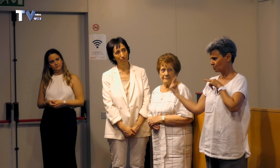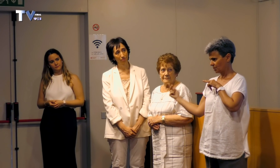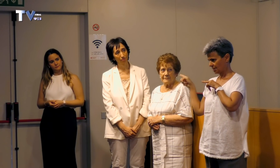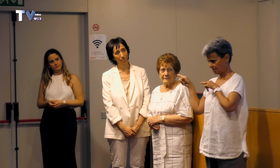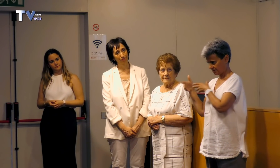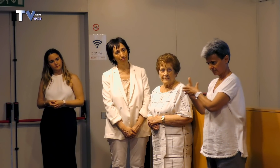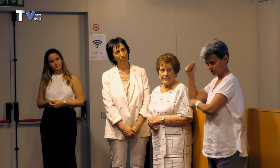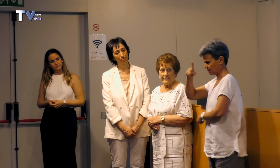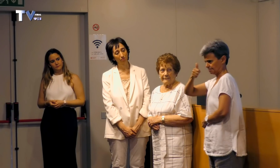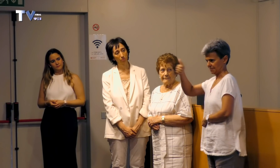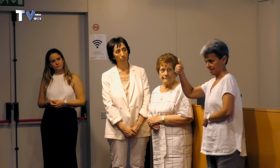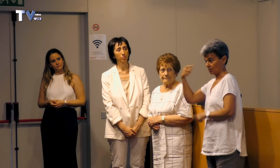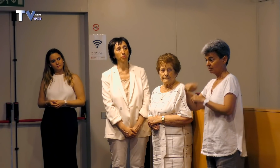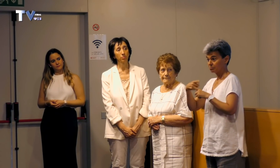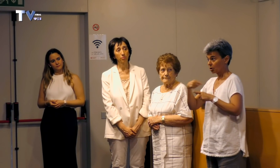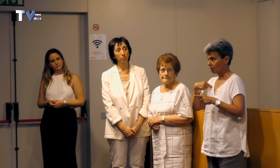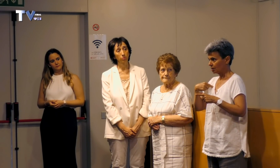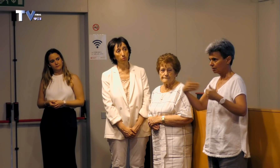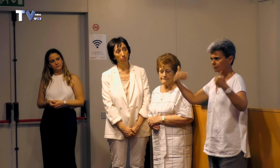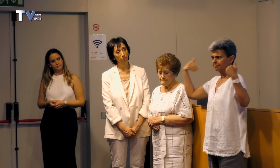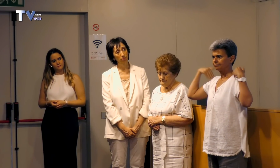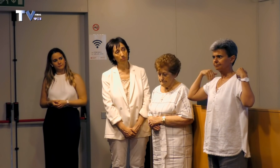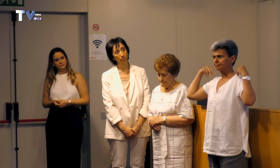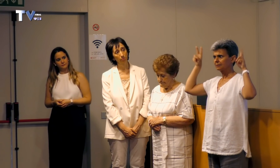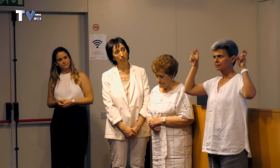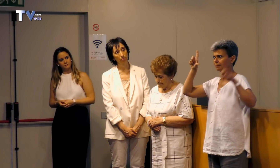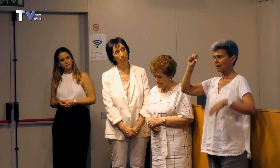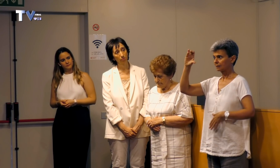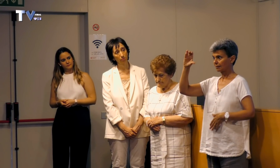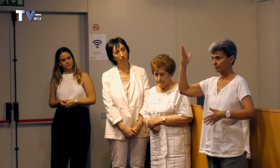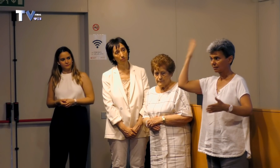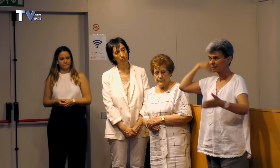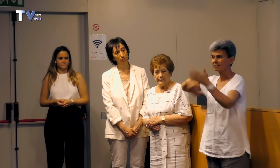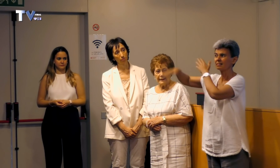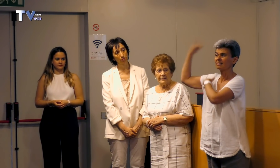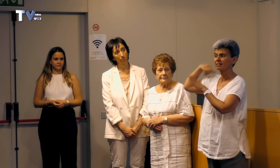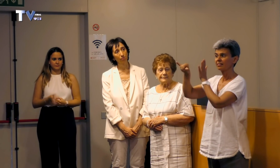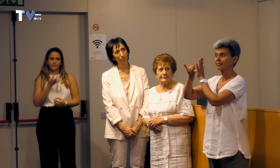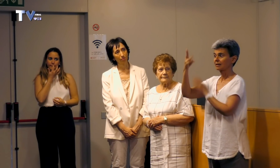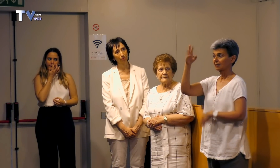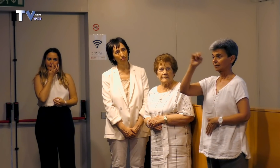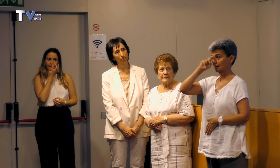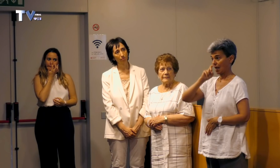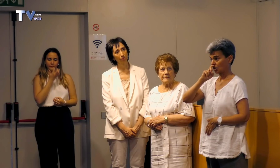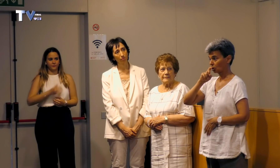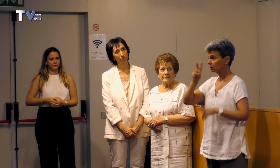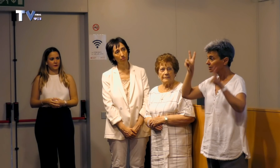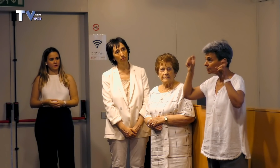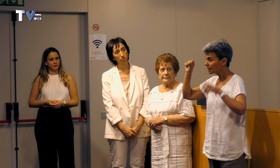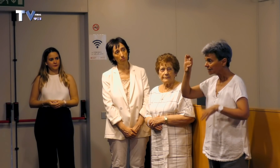lluitar per l'educació va ser la Federació. I que és com a responsable de la llengua de signes catalana durant